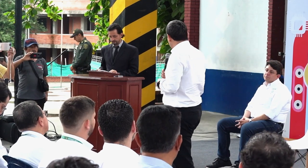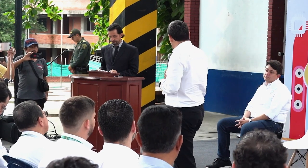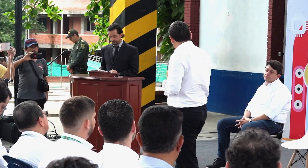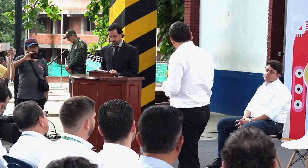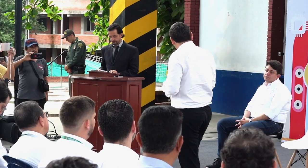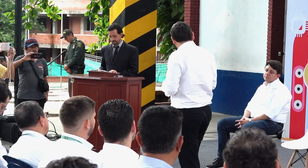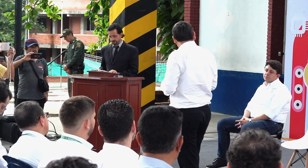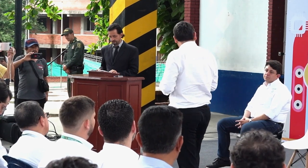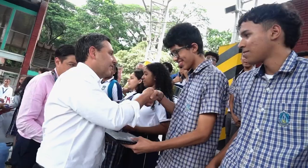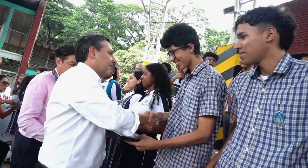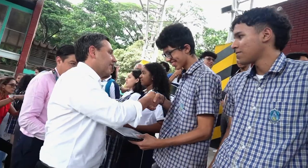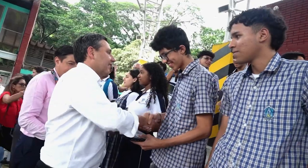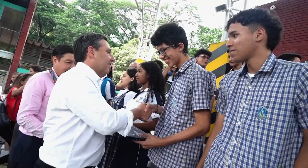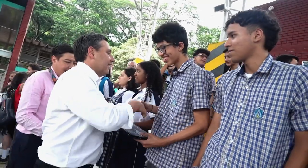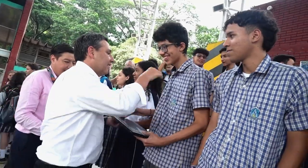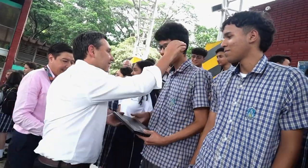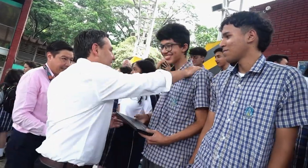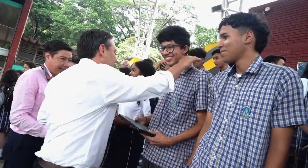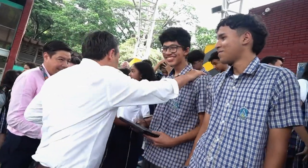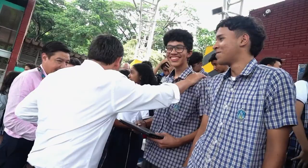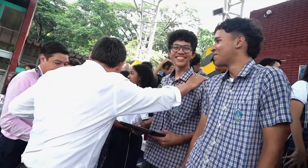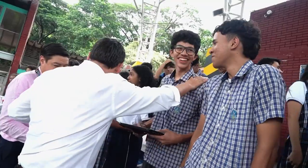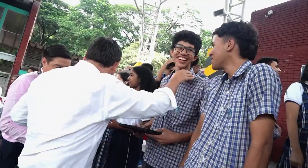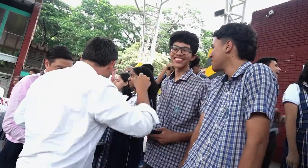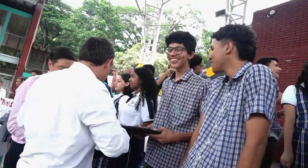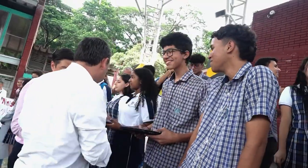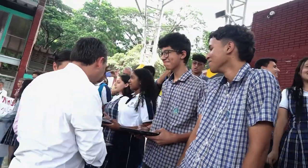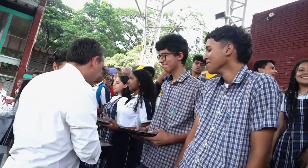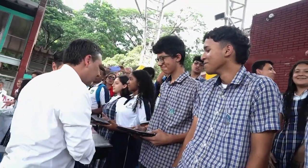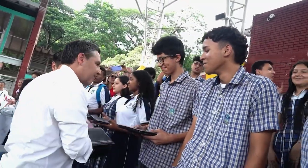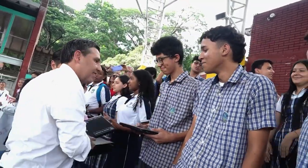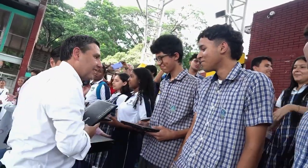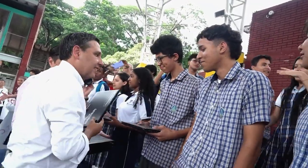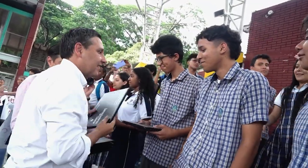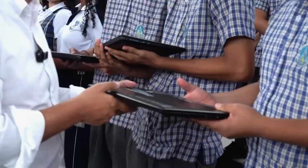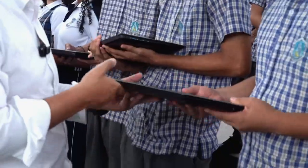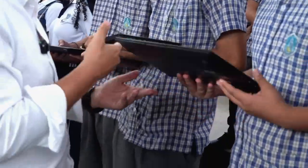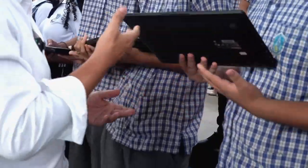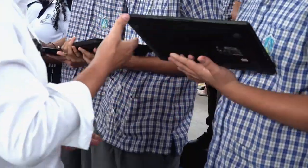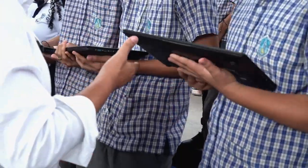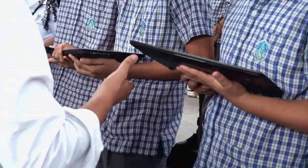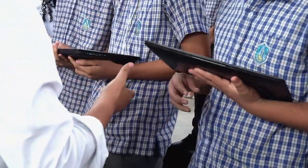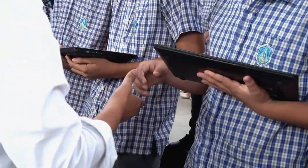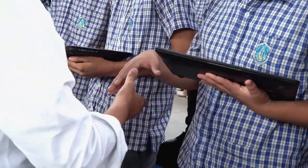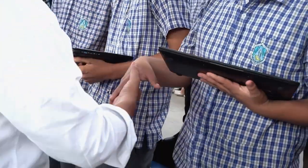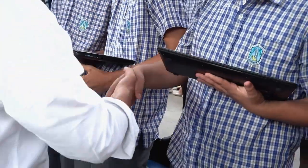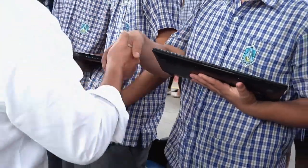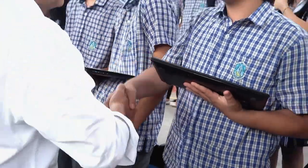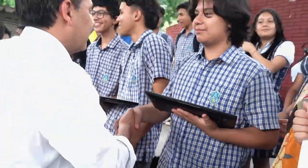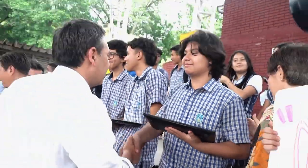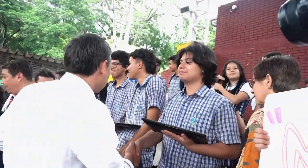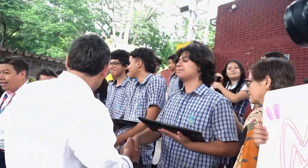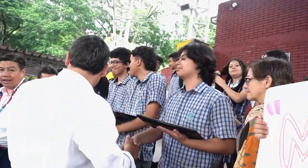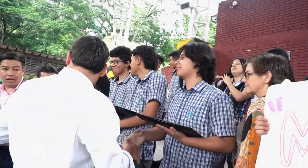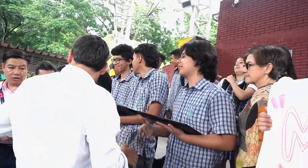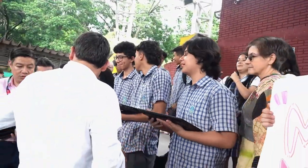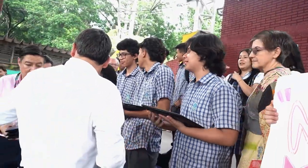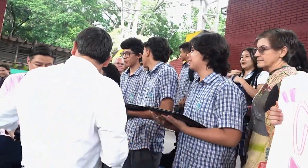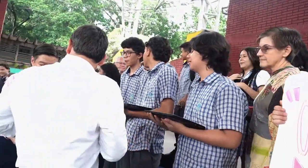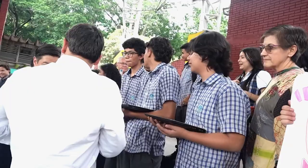con los colegios, porque presenté un artículo en el plan de desarrollo para que los computadores de